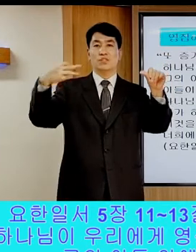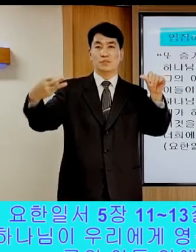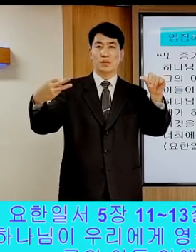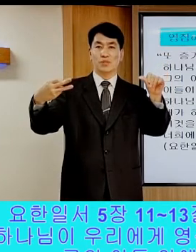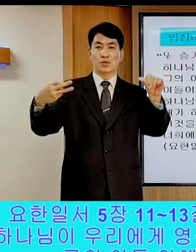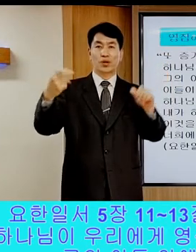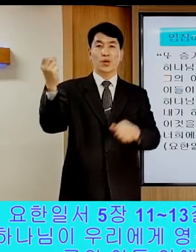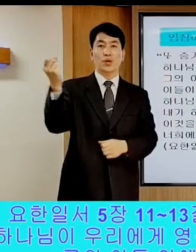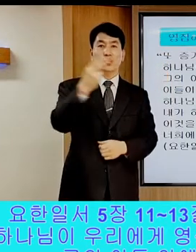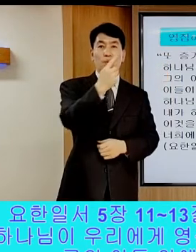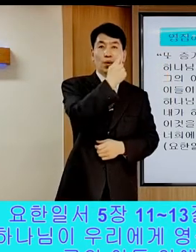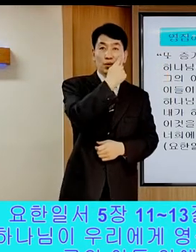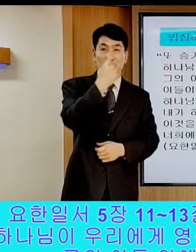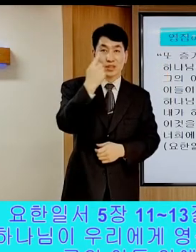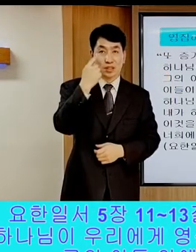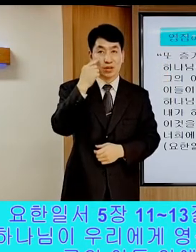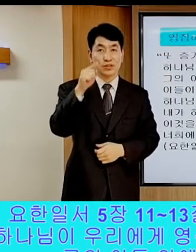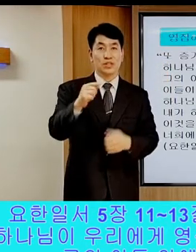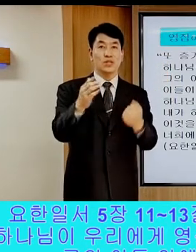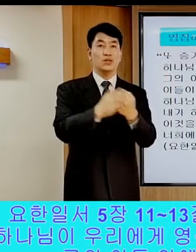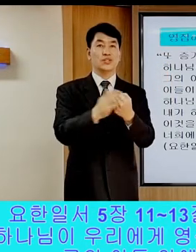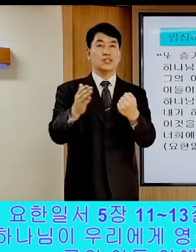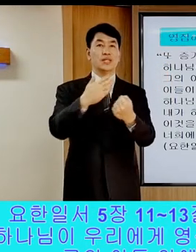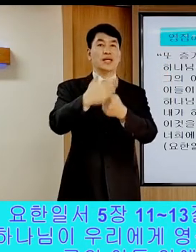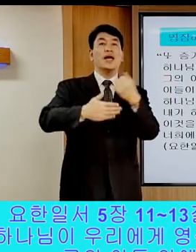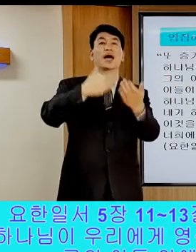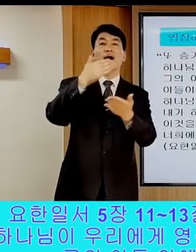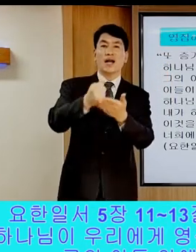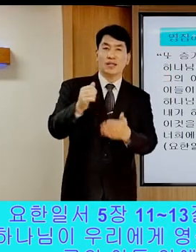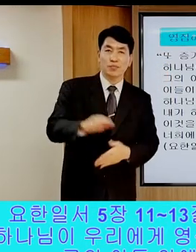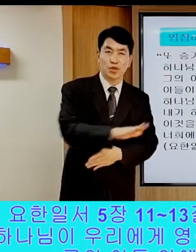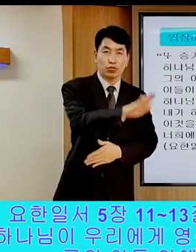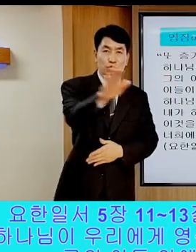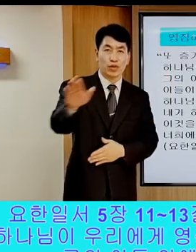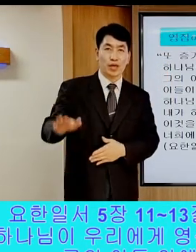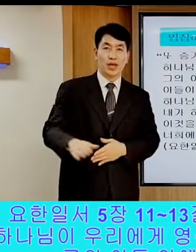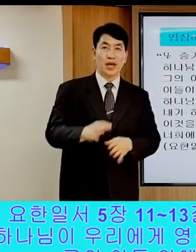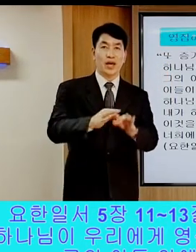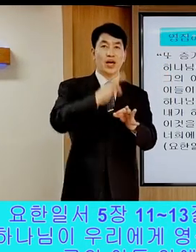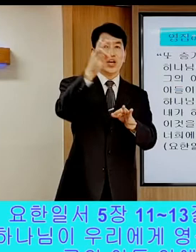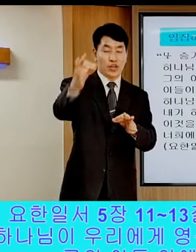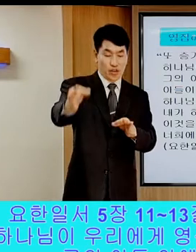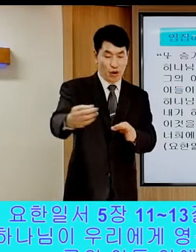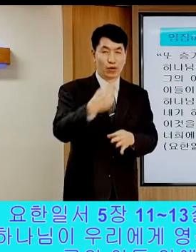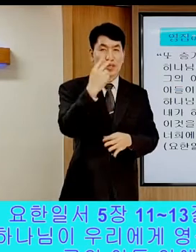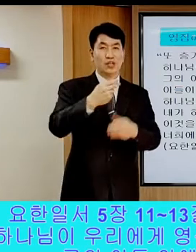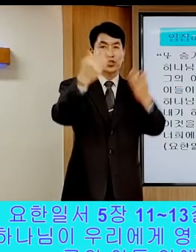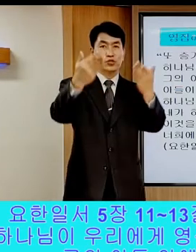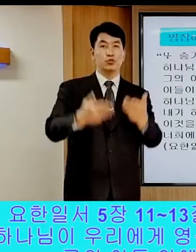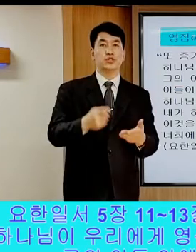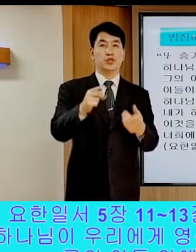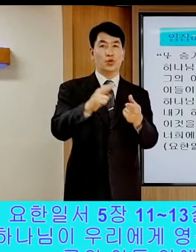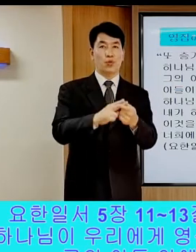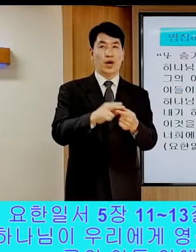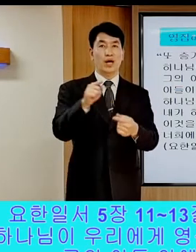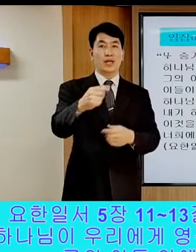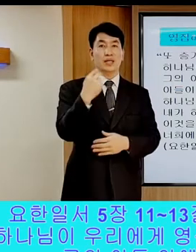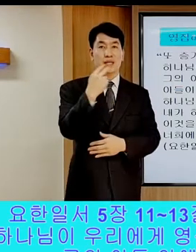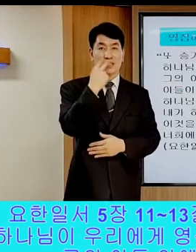13절 또 증거는 이것이니 하나님이 우리에게 영생을 주신 것과 이